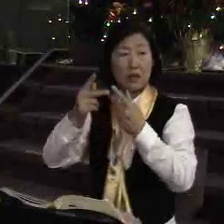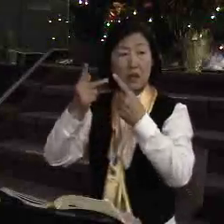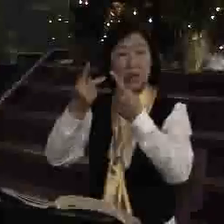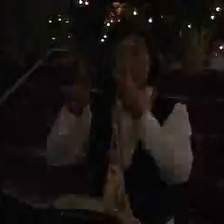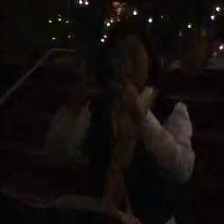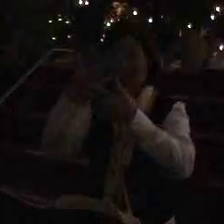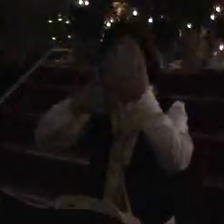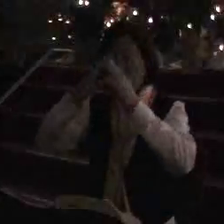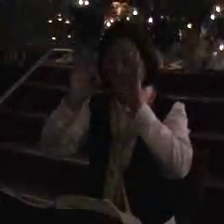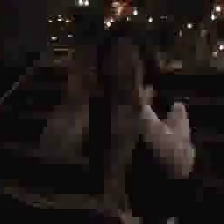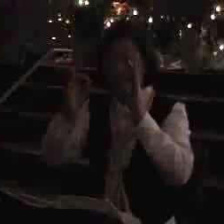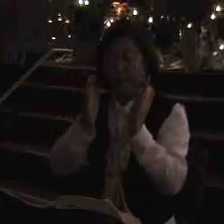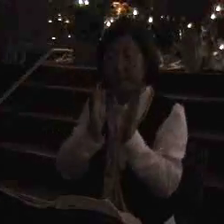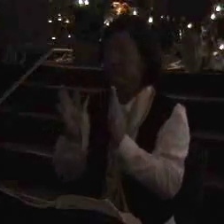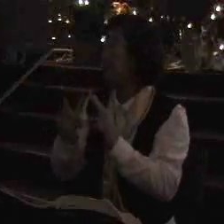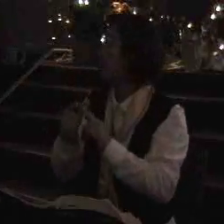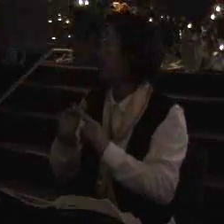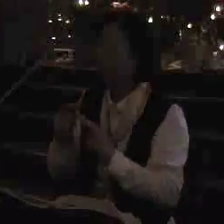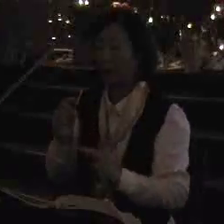보시겠습니다.